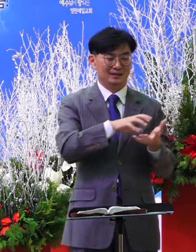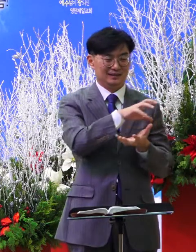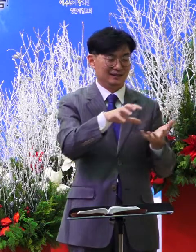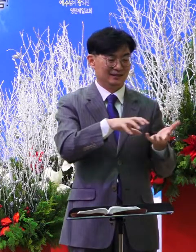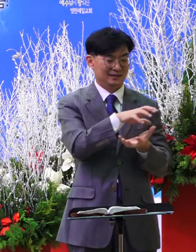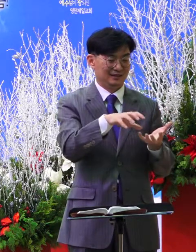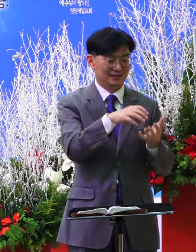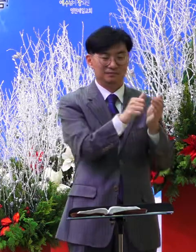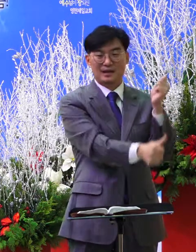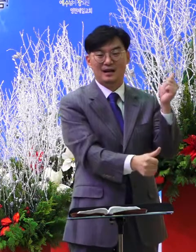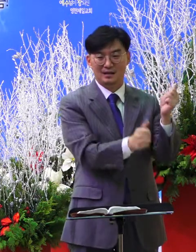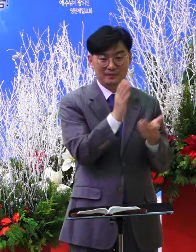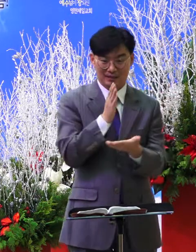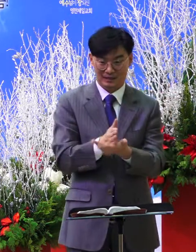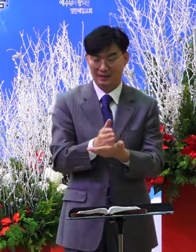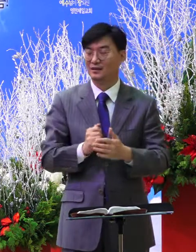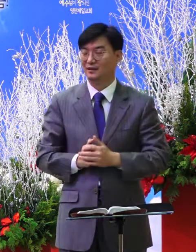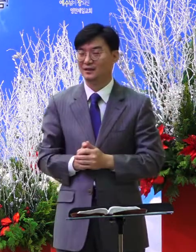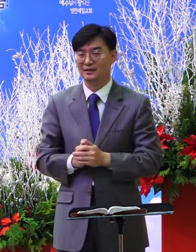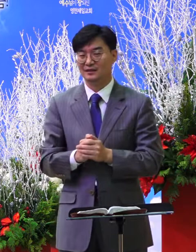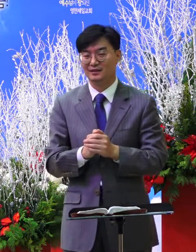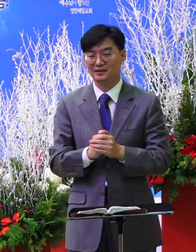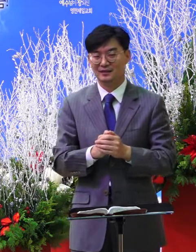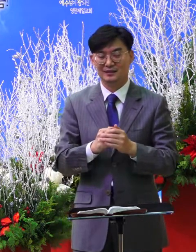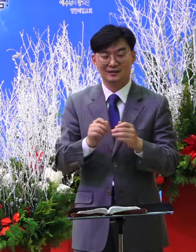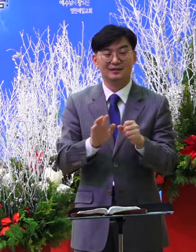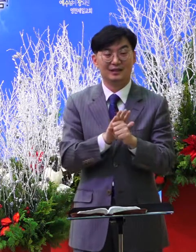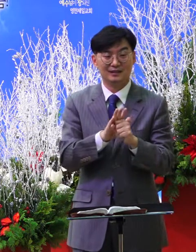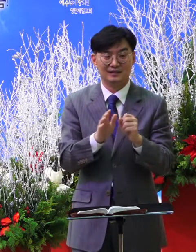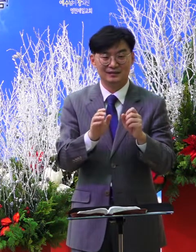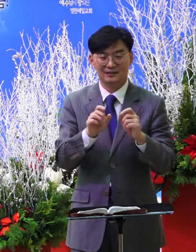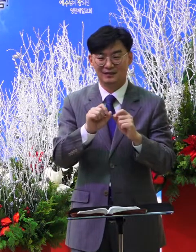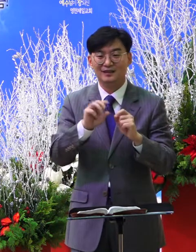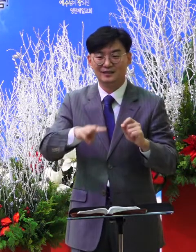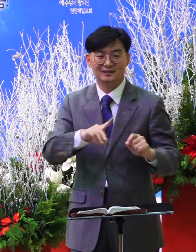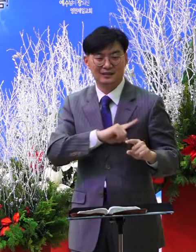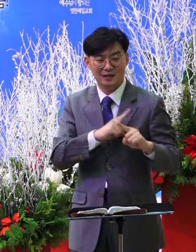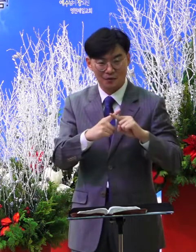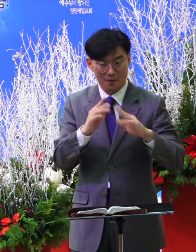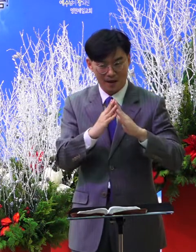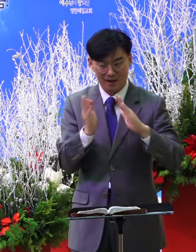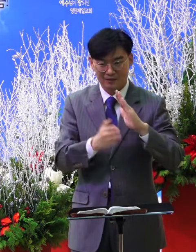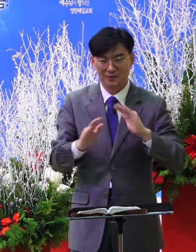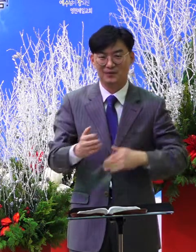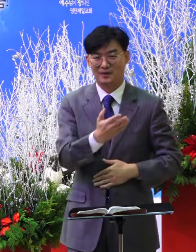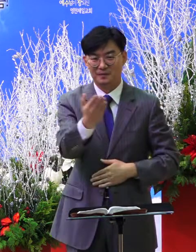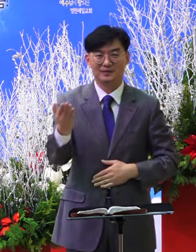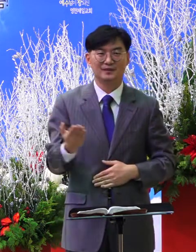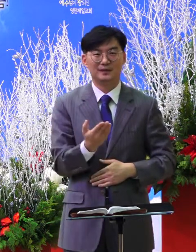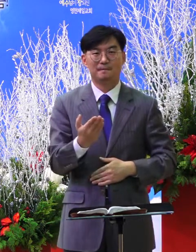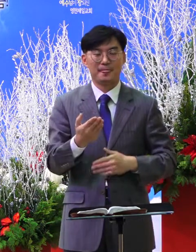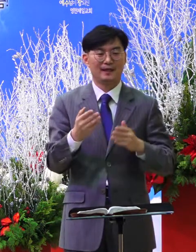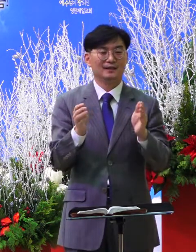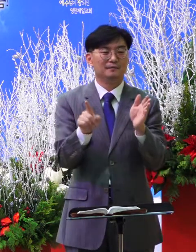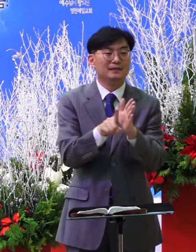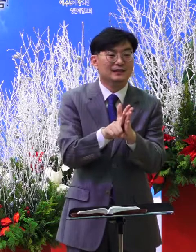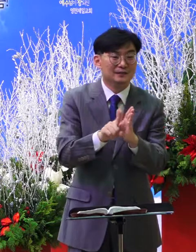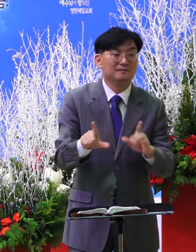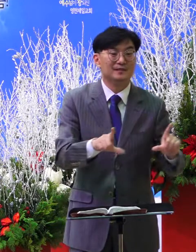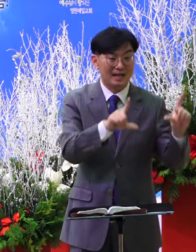사랑하는 영천제 가족 여러분, 저 여러분은 신앙생활을 합니다. 그러면 예수님이 오실